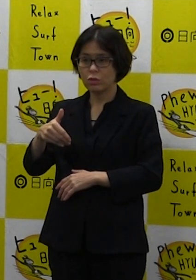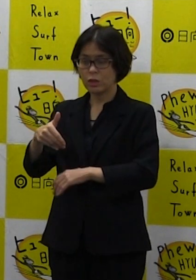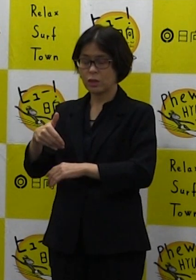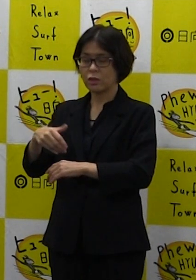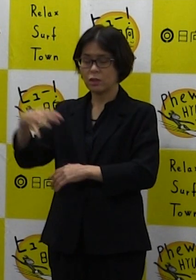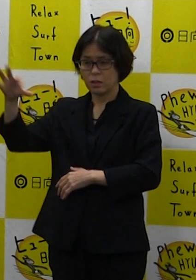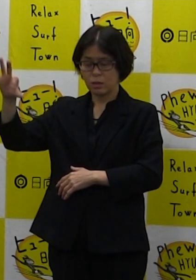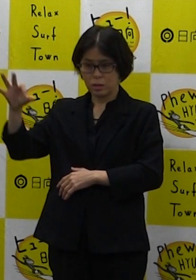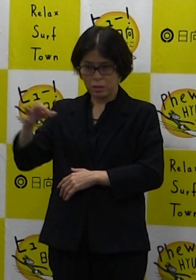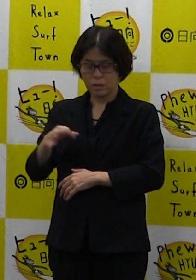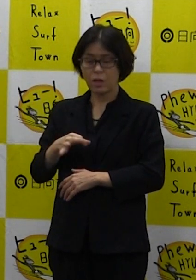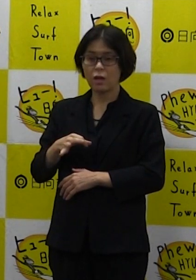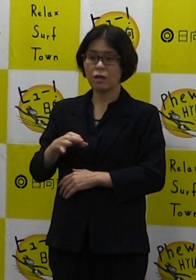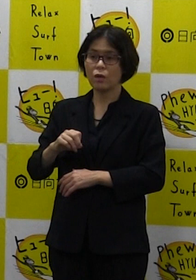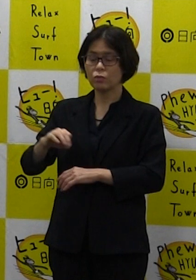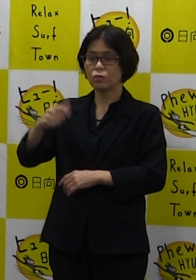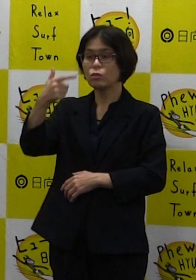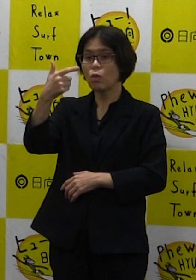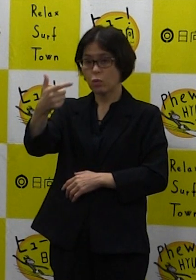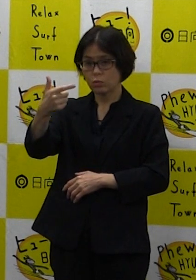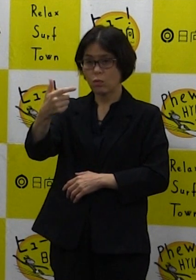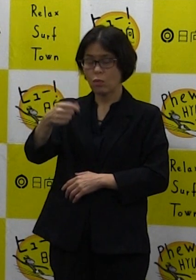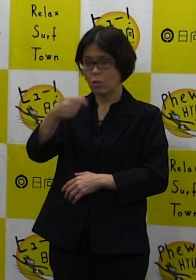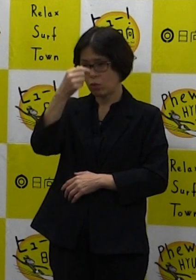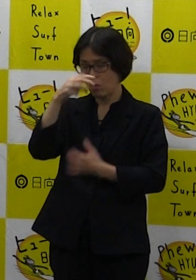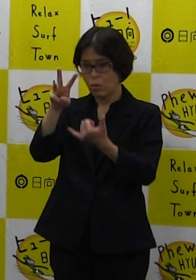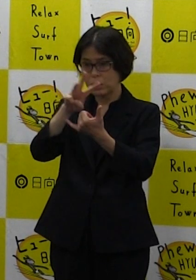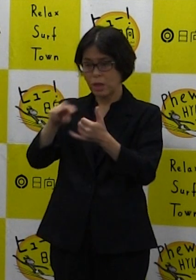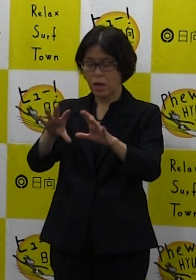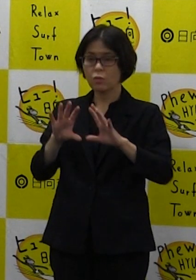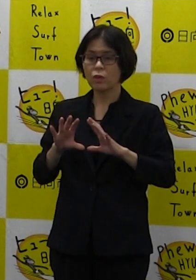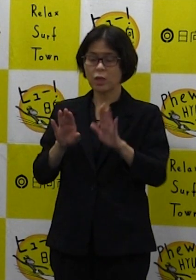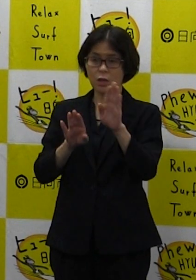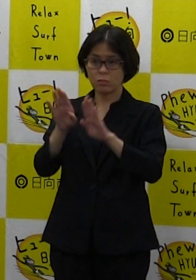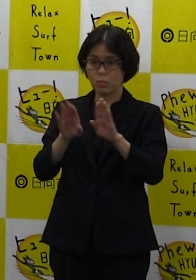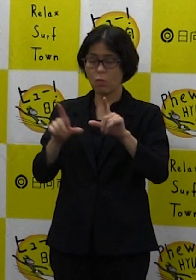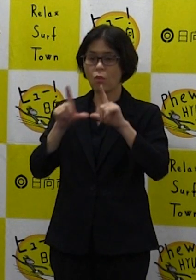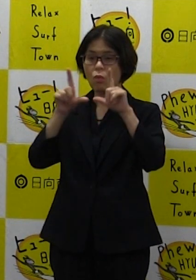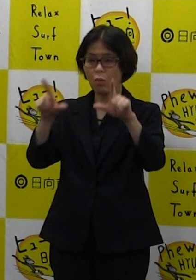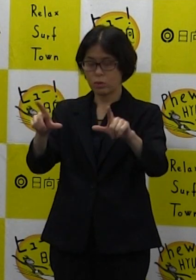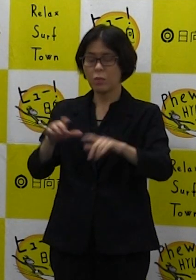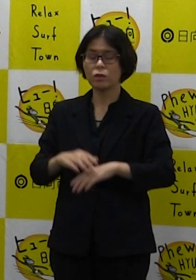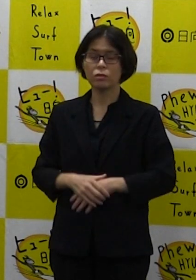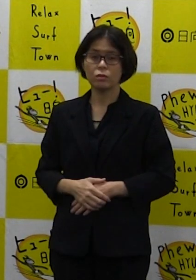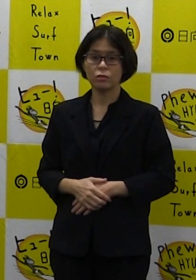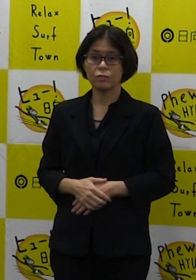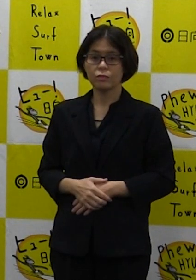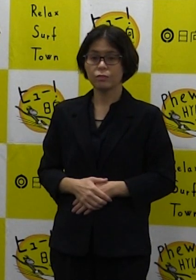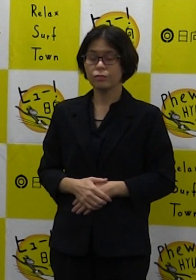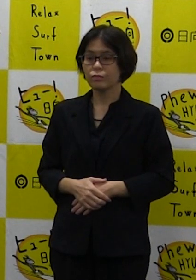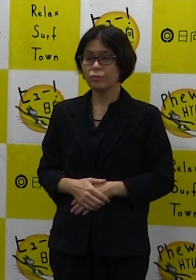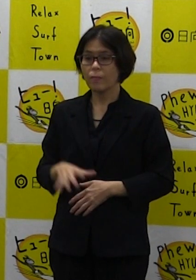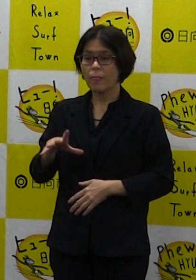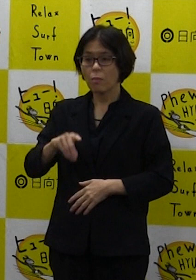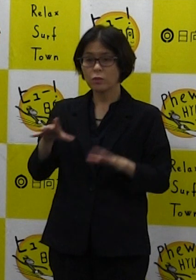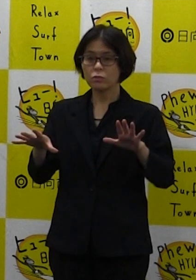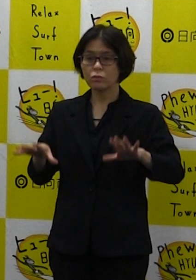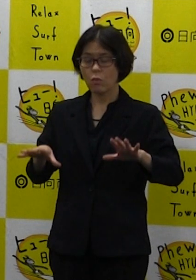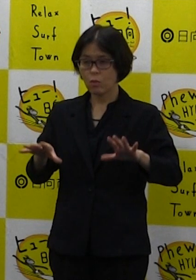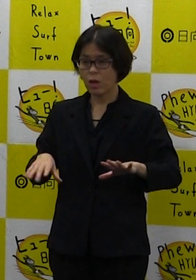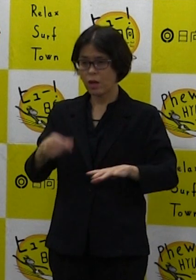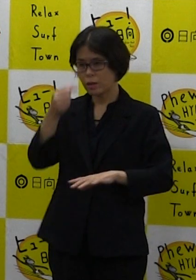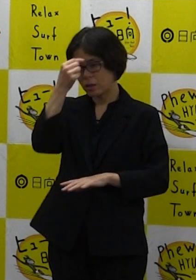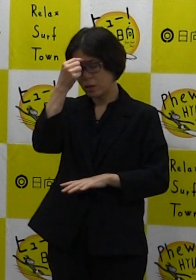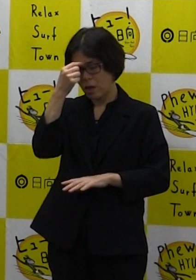ました台風第6号の被害状況について報告をいたしたいというふうに思いますまず今回被害